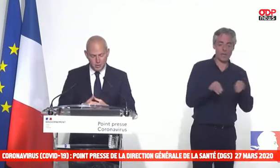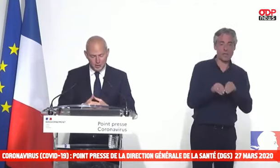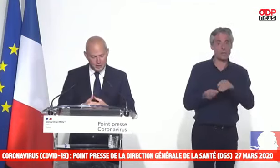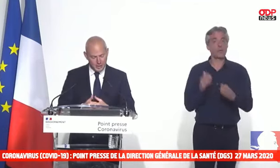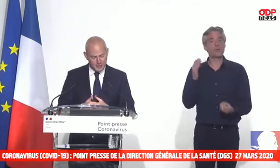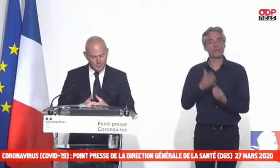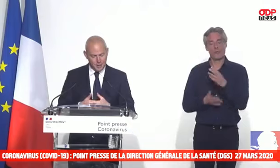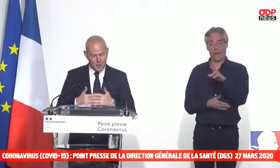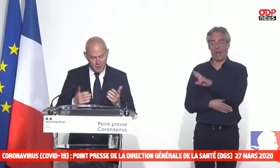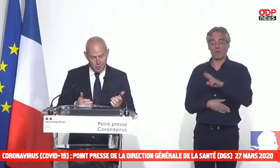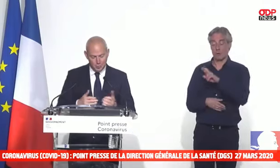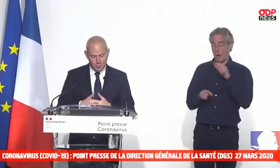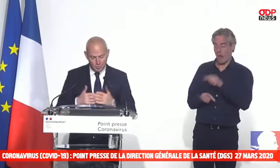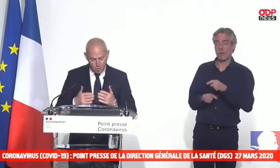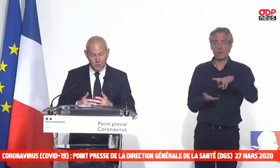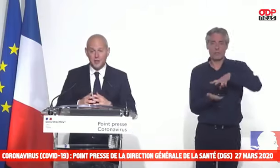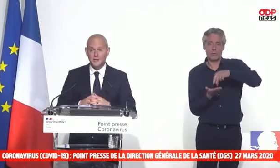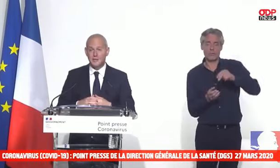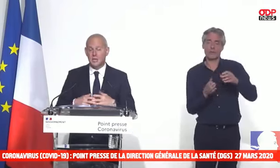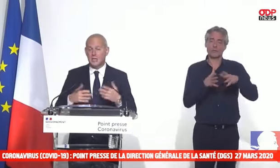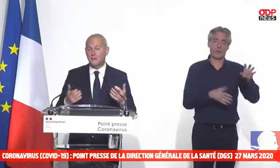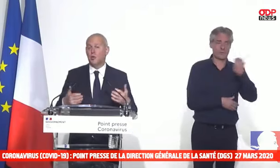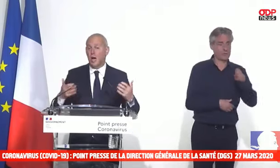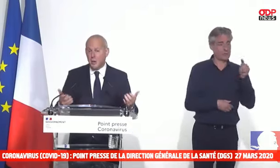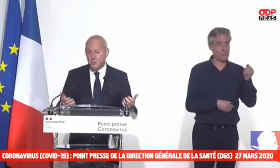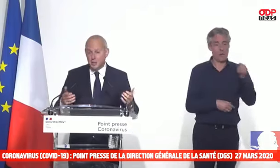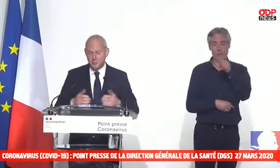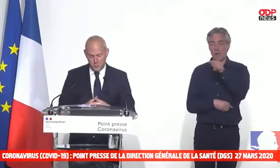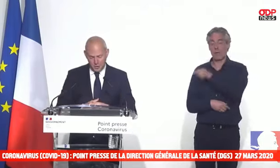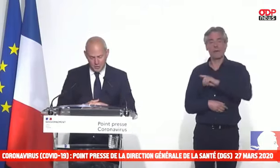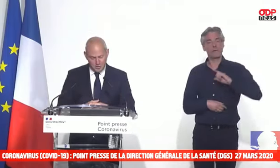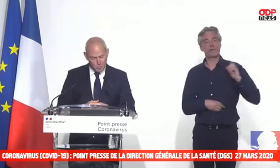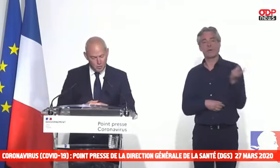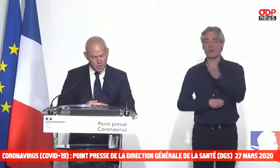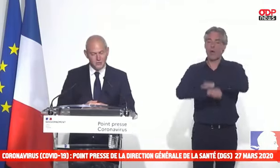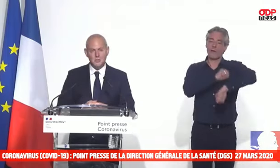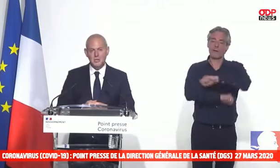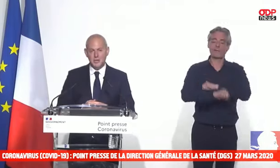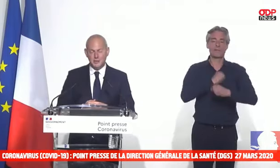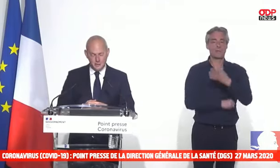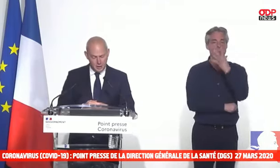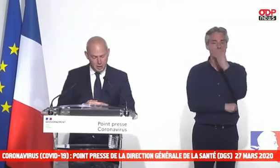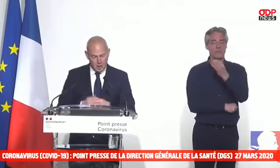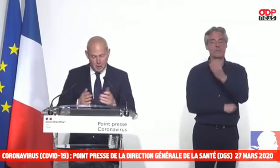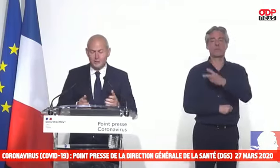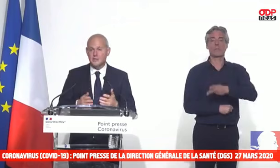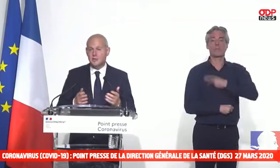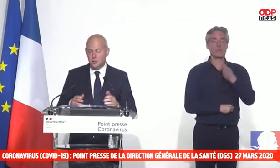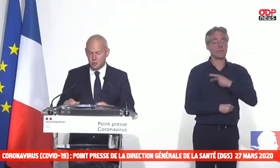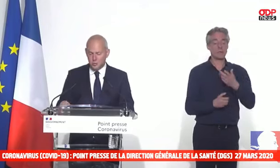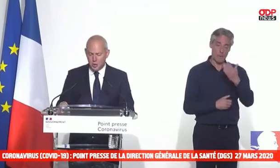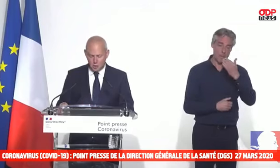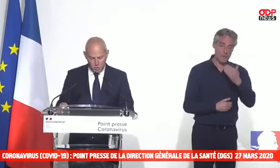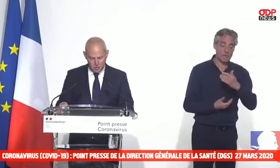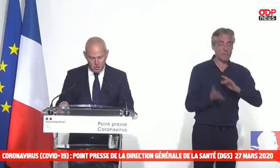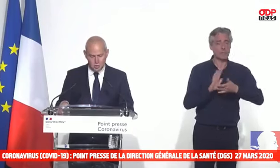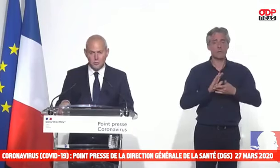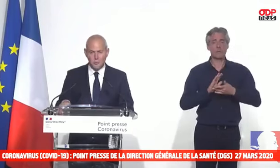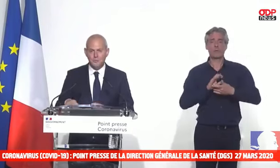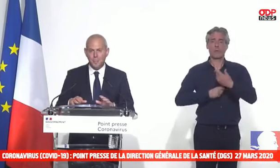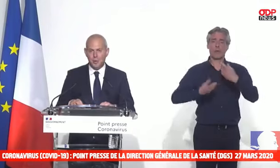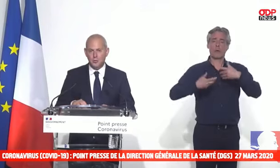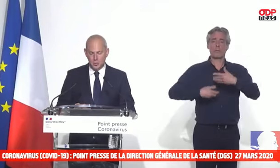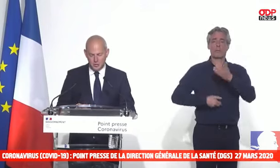régions Nouvelle-Aquitaine, Île-de-France, Grand Est, qui vont armer ces fameux TGV médicalisés, ainsi que l'ensemble de la